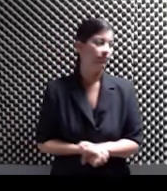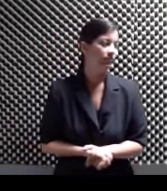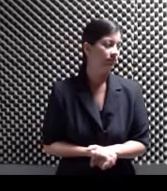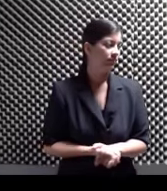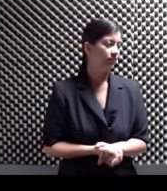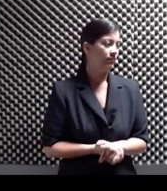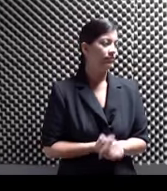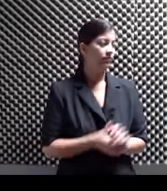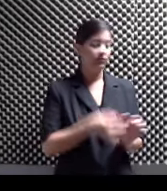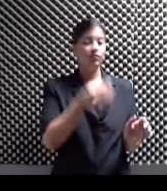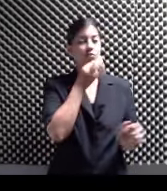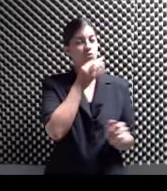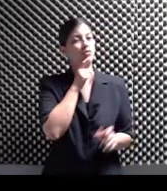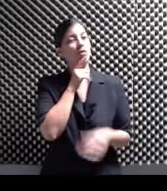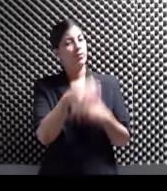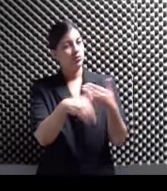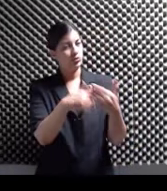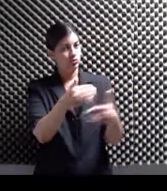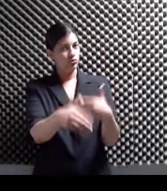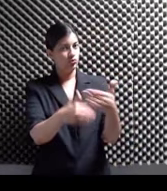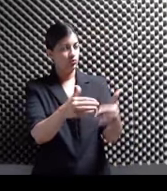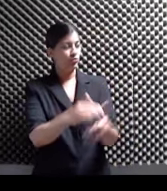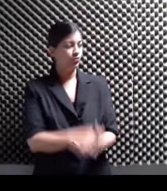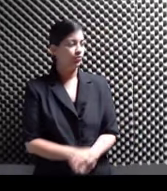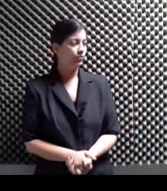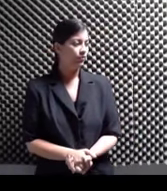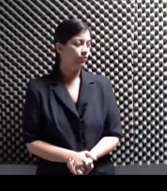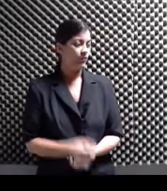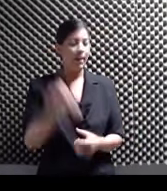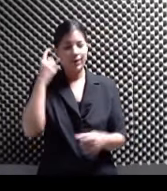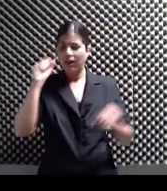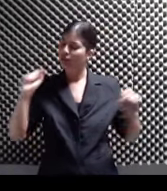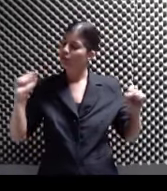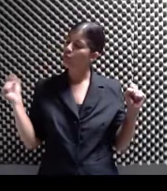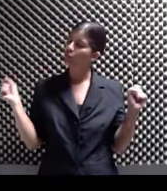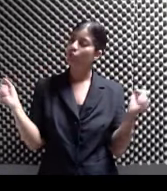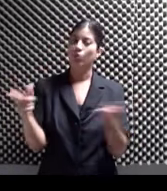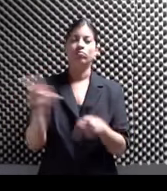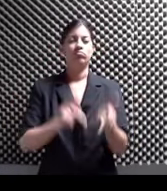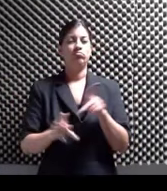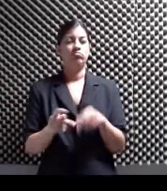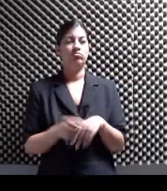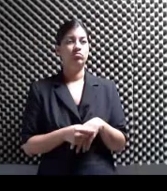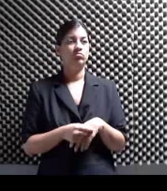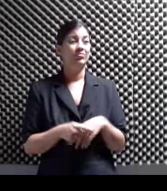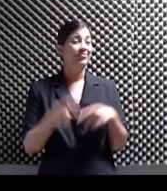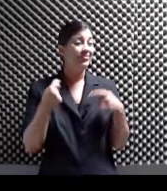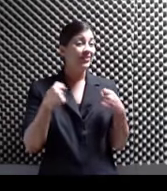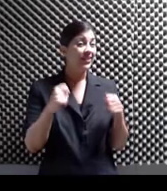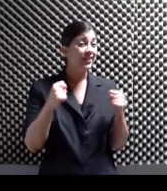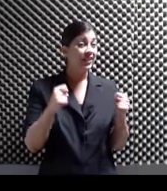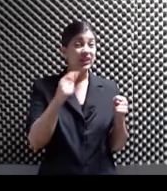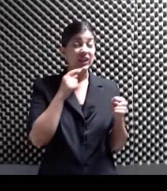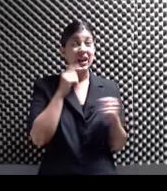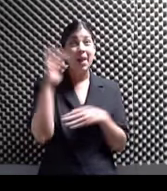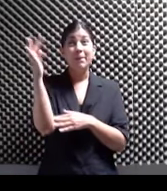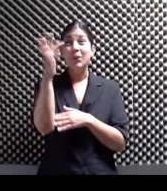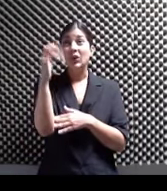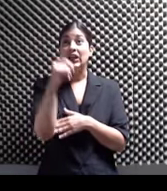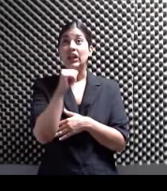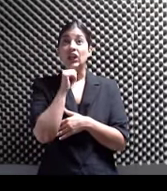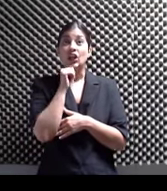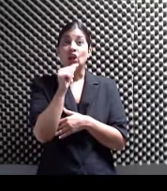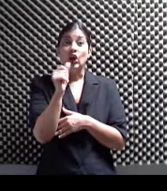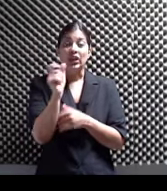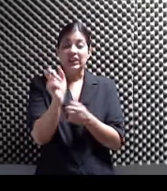que realmente esté habilitado para todo el mundo. Totalmente estamos inclusivo. Tratando de que se impacte lo menos posible, uh-huh, el bosque, para mantener el